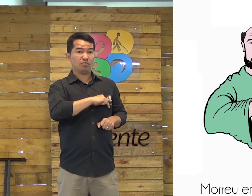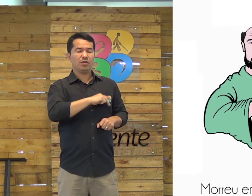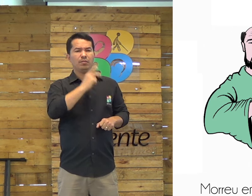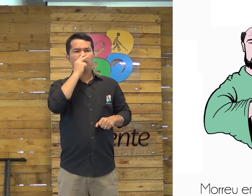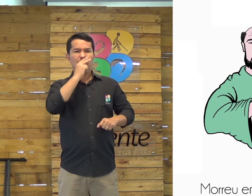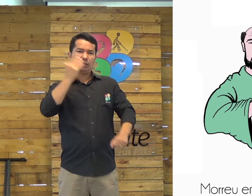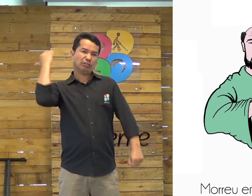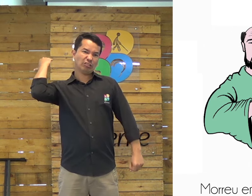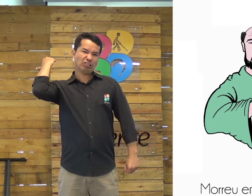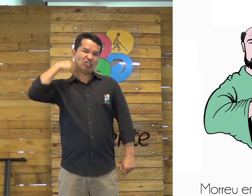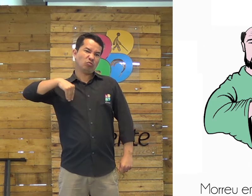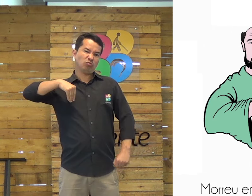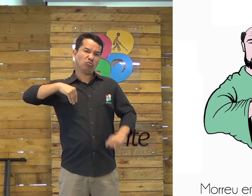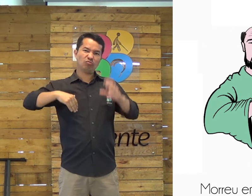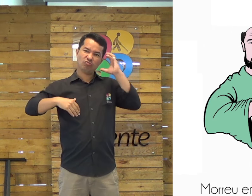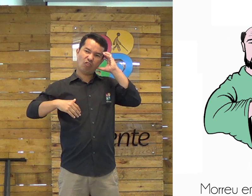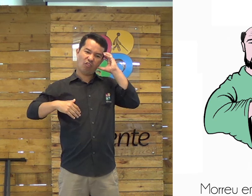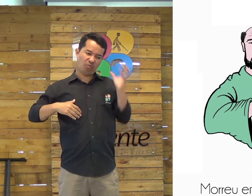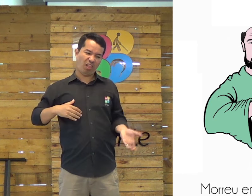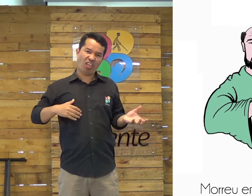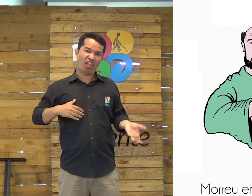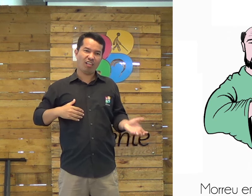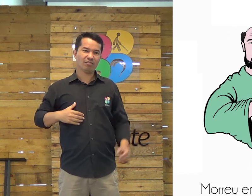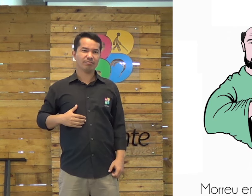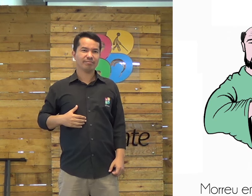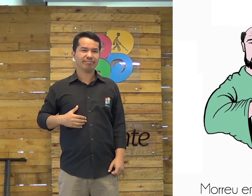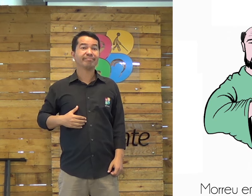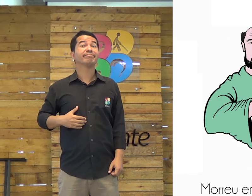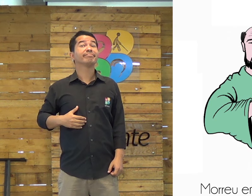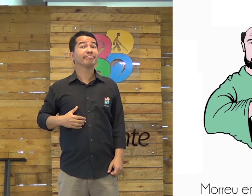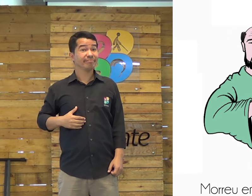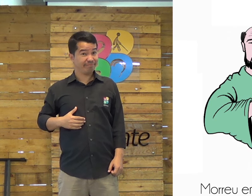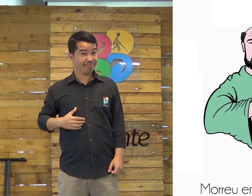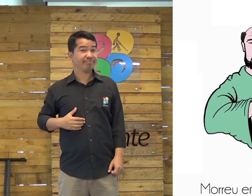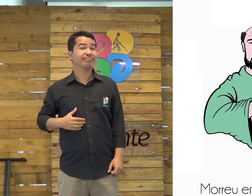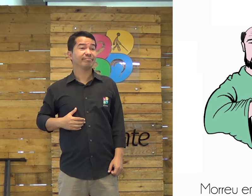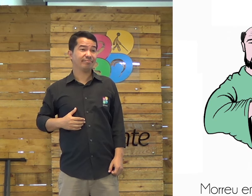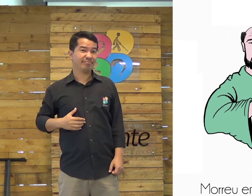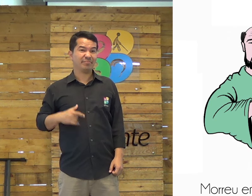Ninguém vinha na frente. E Paulo morreu decapitado.